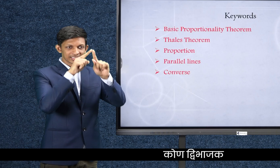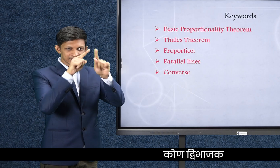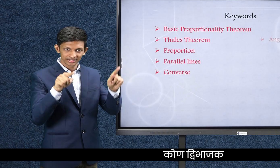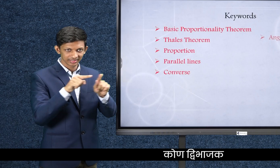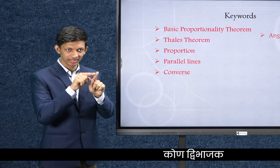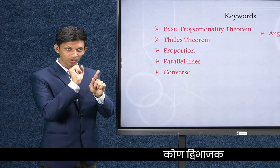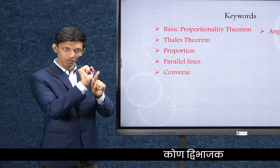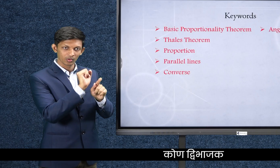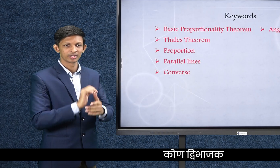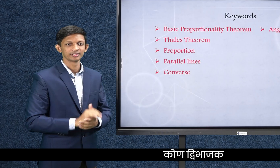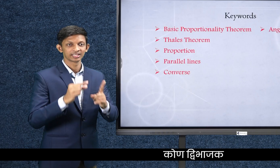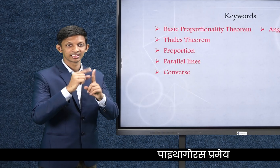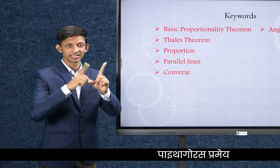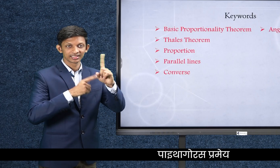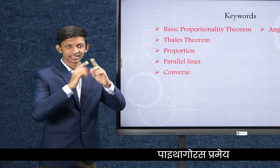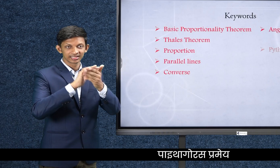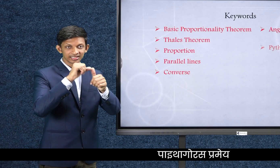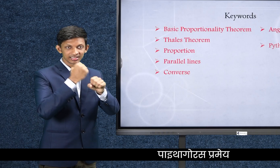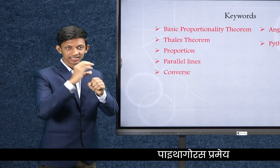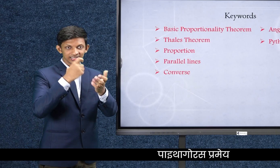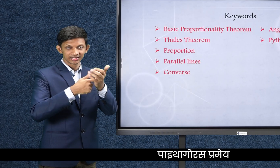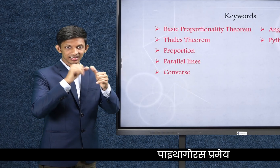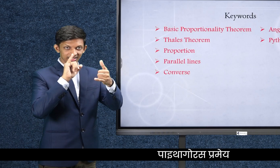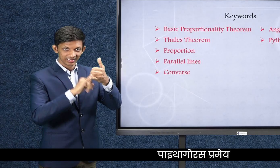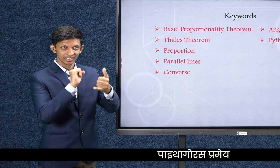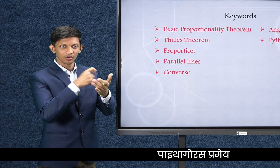कोण द्विभाजक, पाइथागोरस प्रमेय,